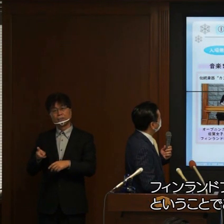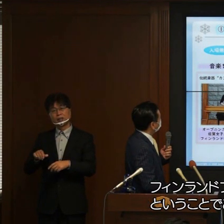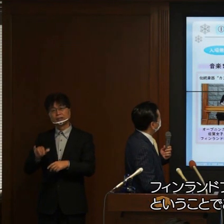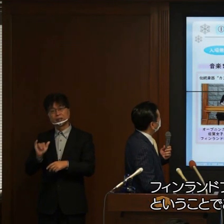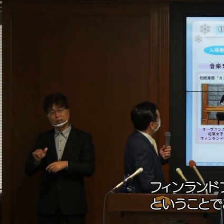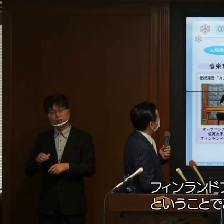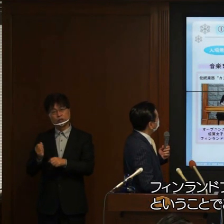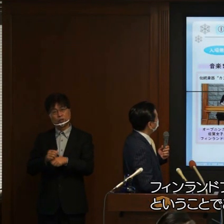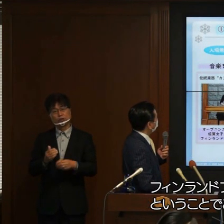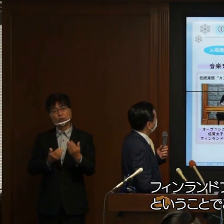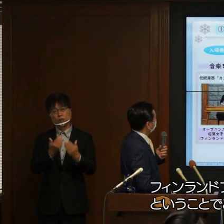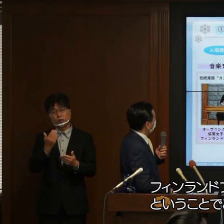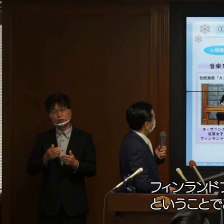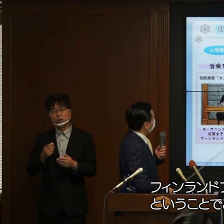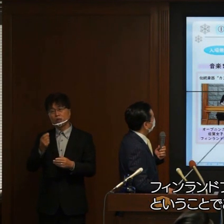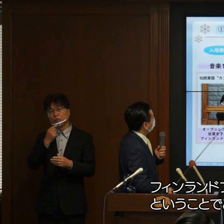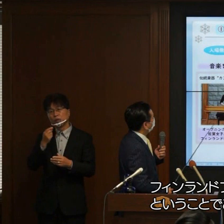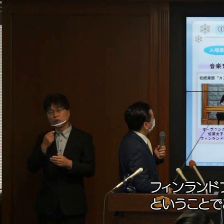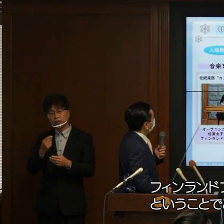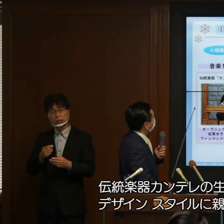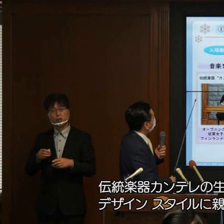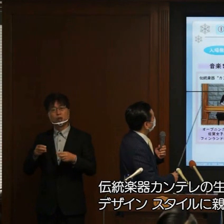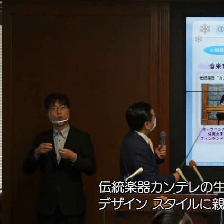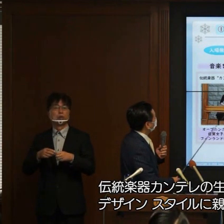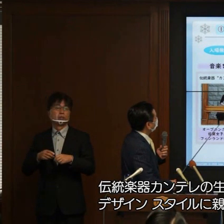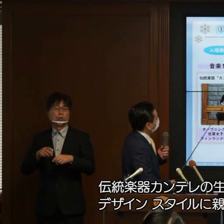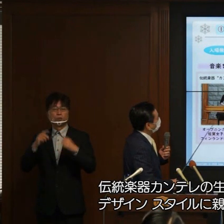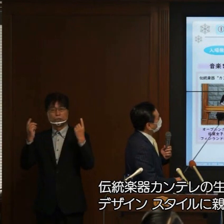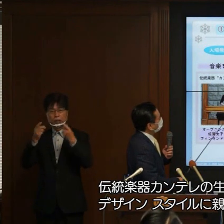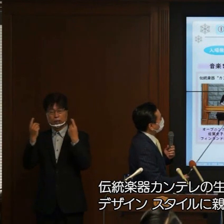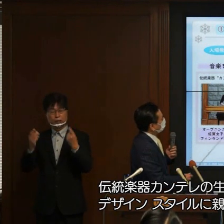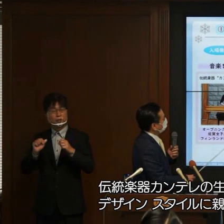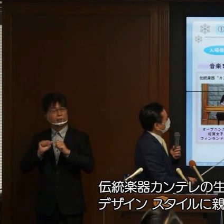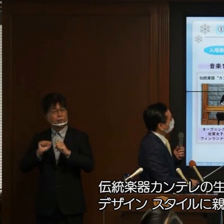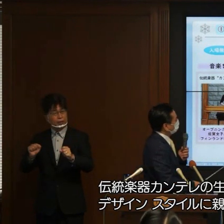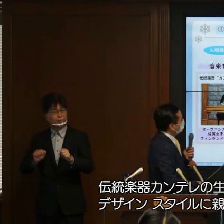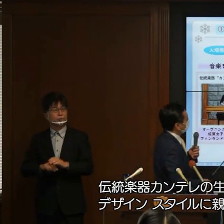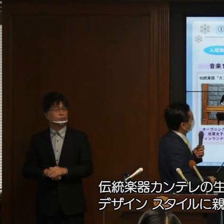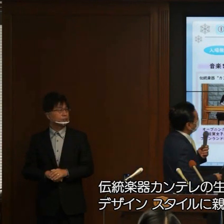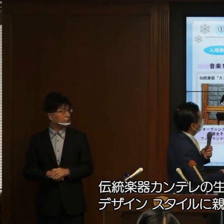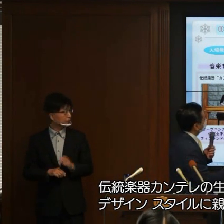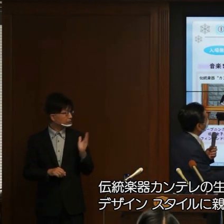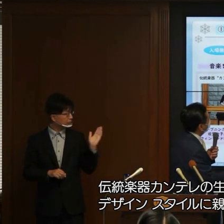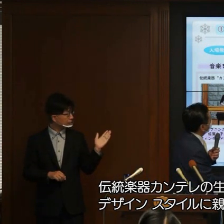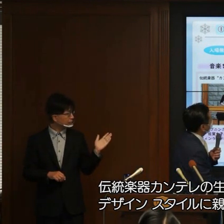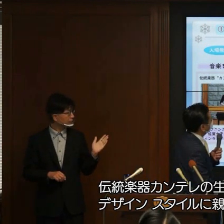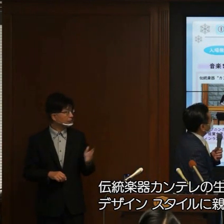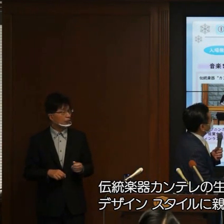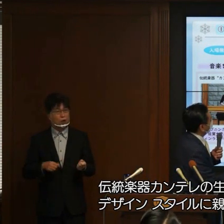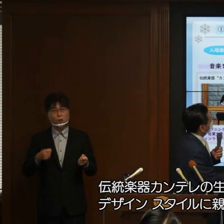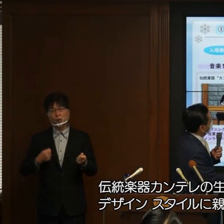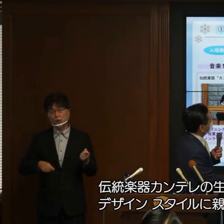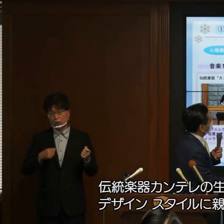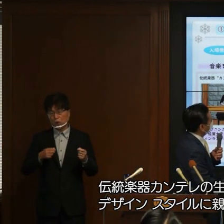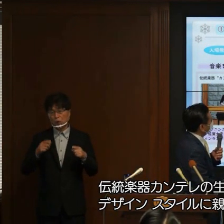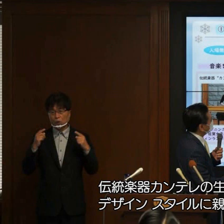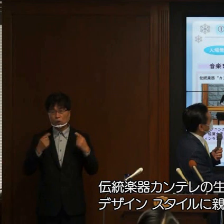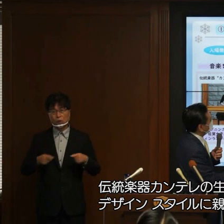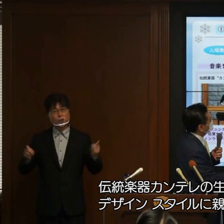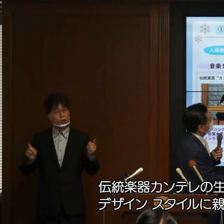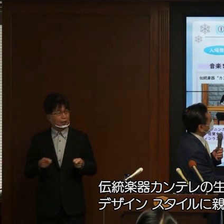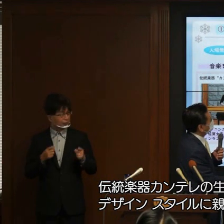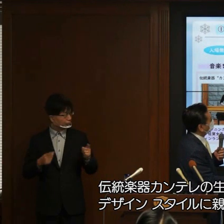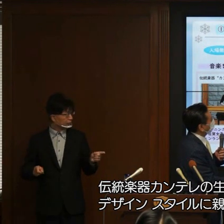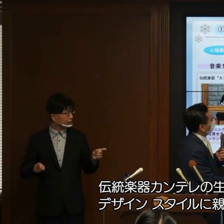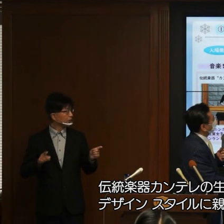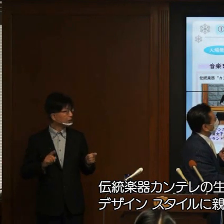やるということでありまして、伝統楽器カンテレの名前にする演奏ですとか、デザインスタイルに親